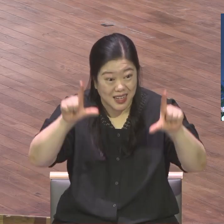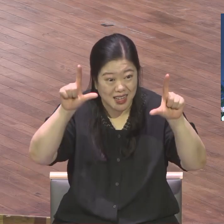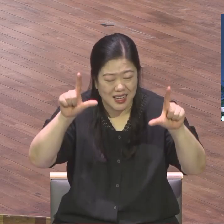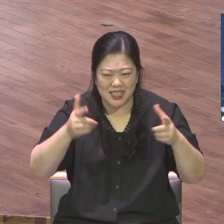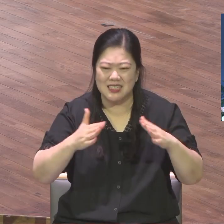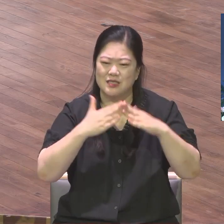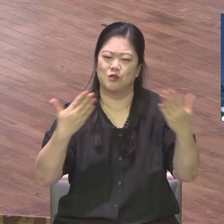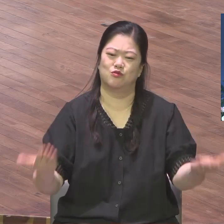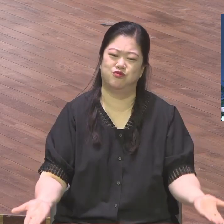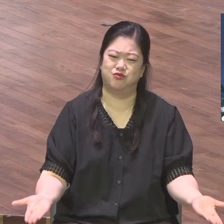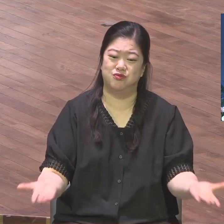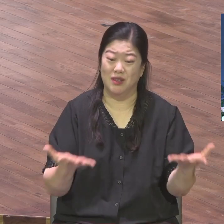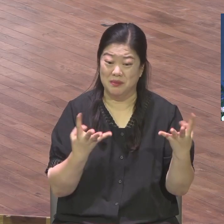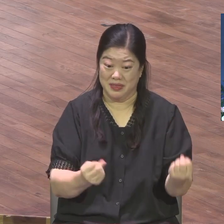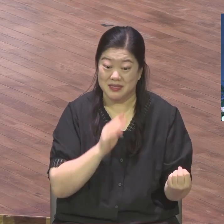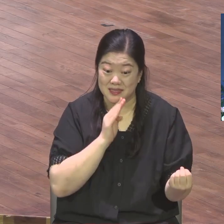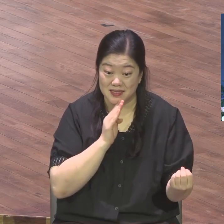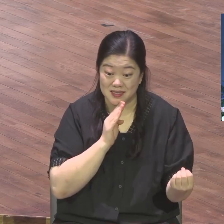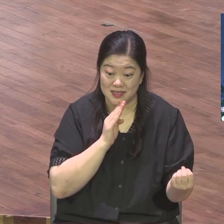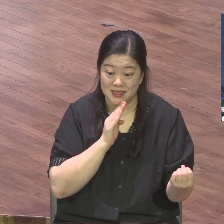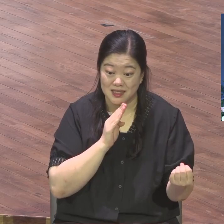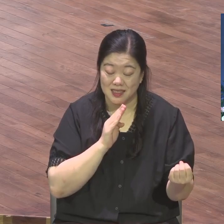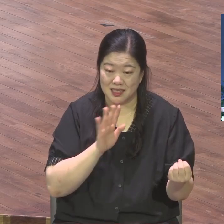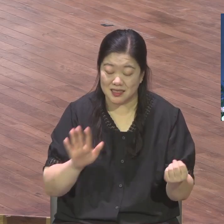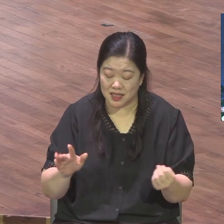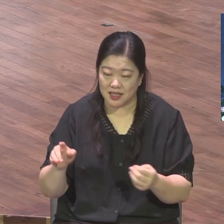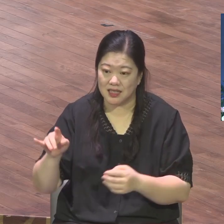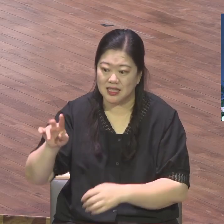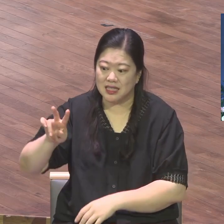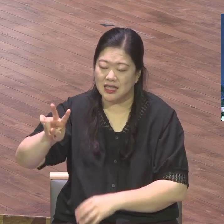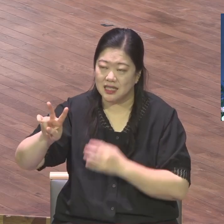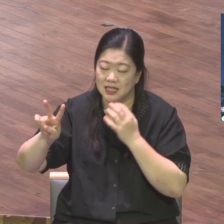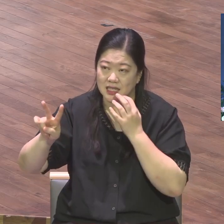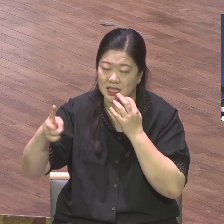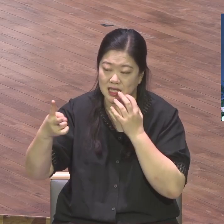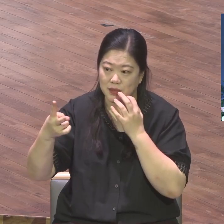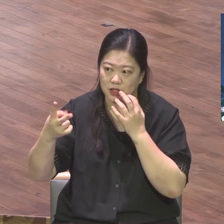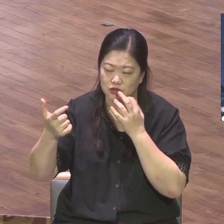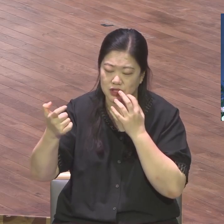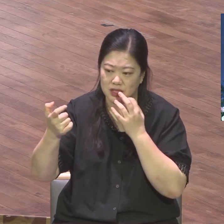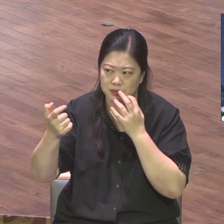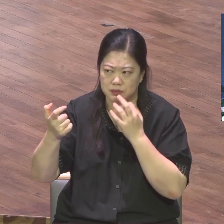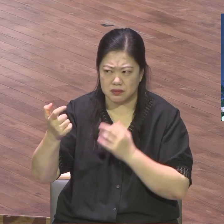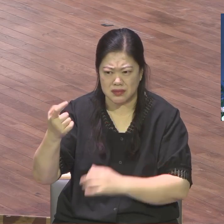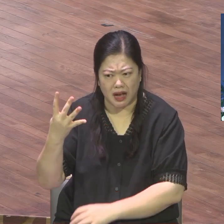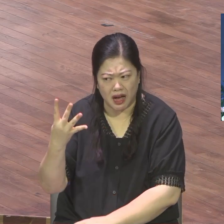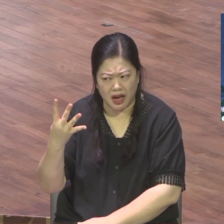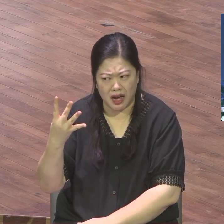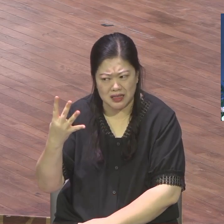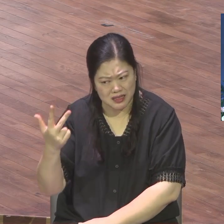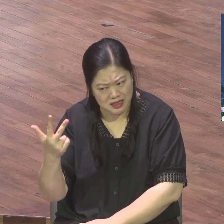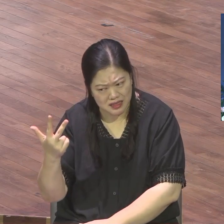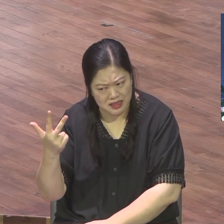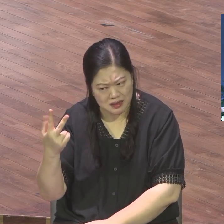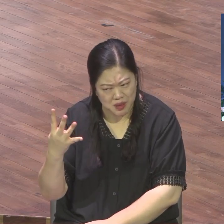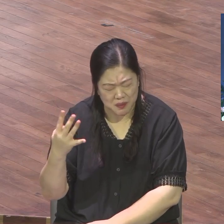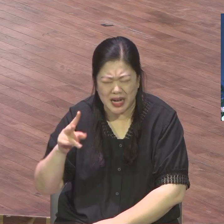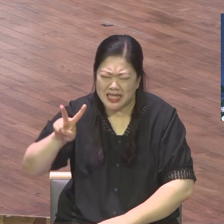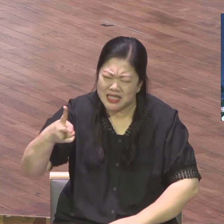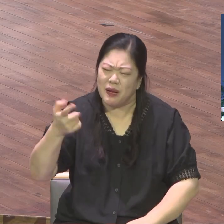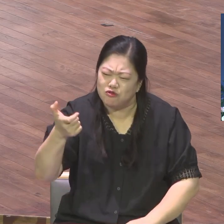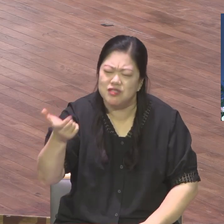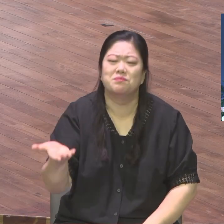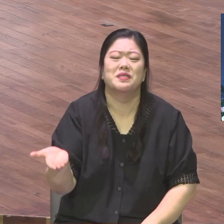260, 저게 보고되기는 사명인데 장로님은 7명이라 그러네. 267명이든 263명이든